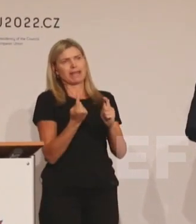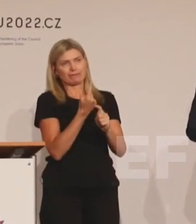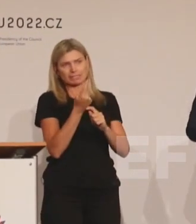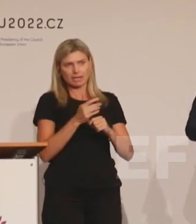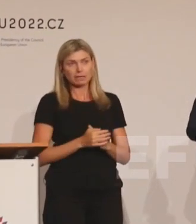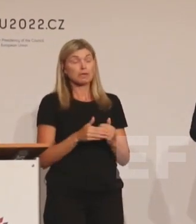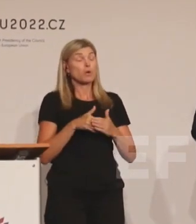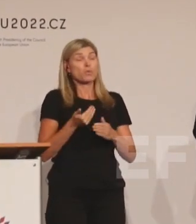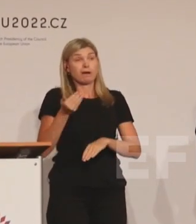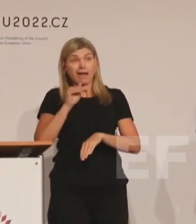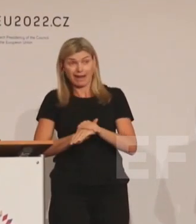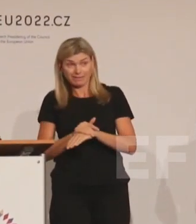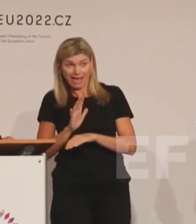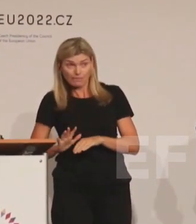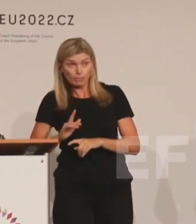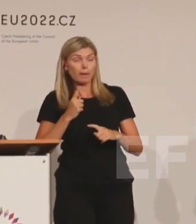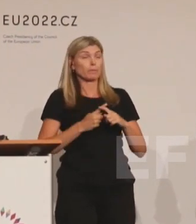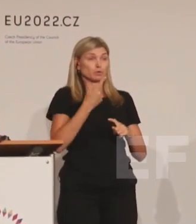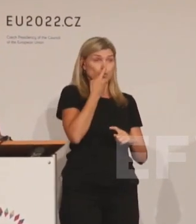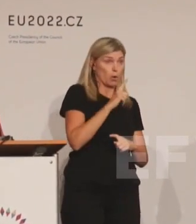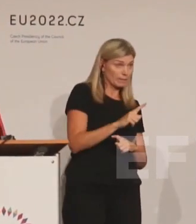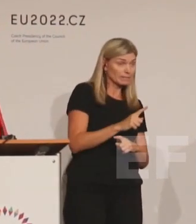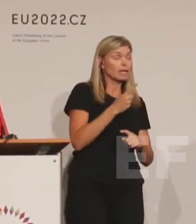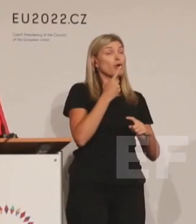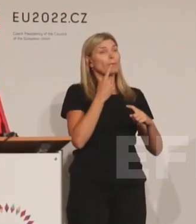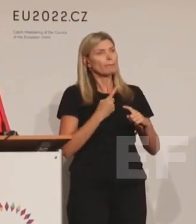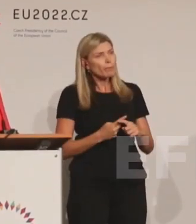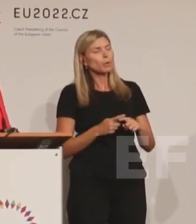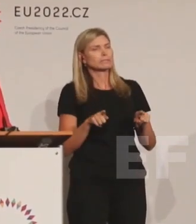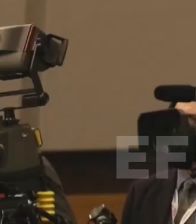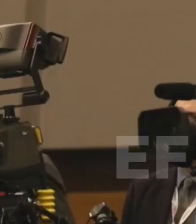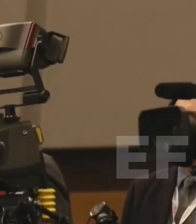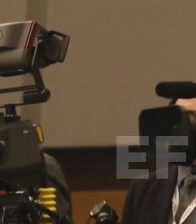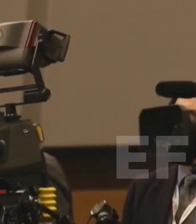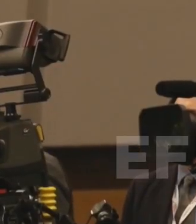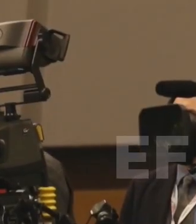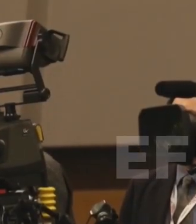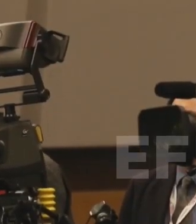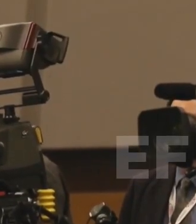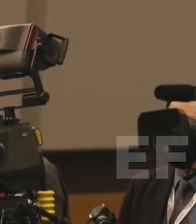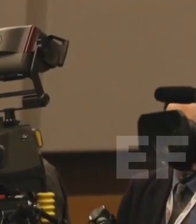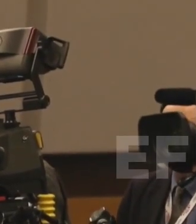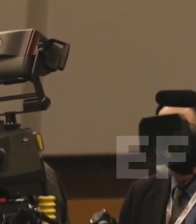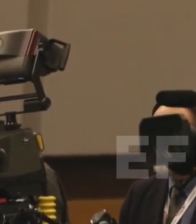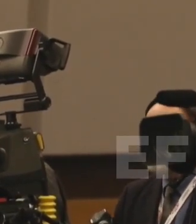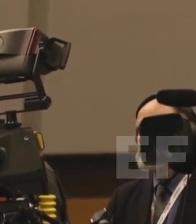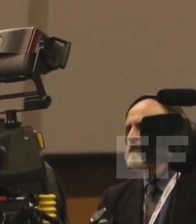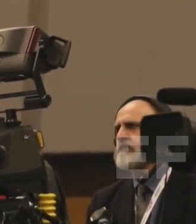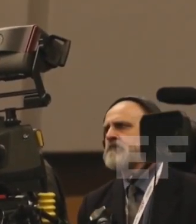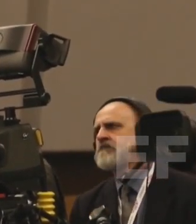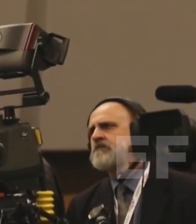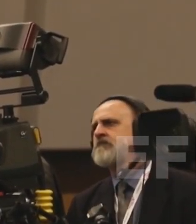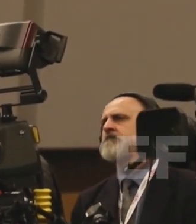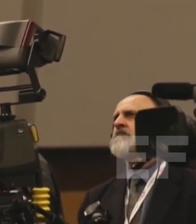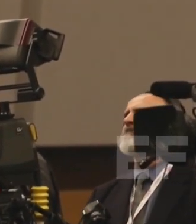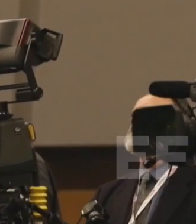armas de fuego. En el comienzo de la presidencia checa de la Unión Europea este semestre, la comisaria amplió ese escenario sombrío, atribuido